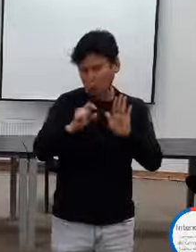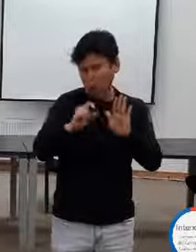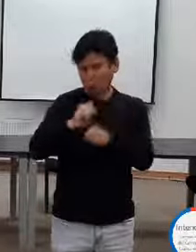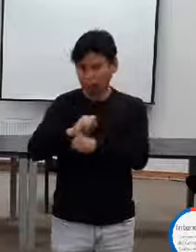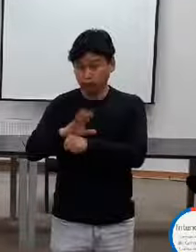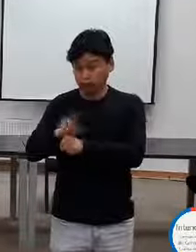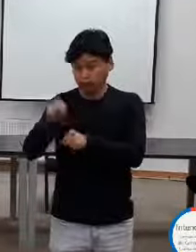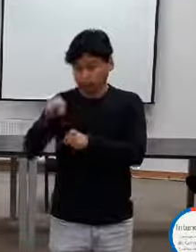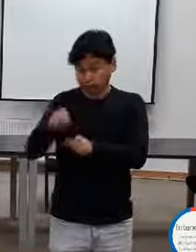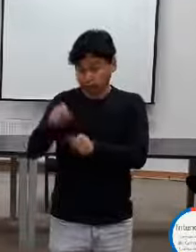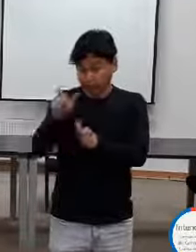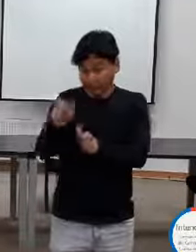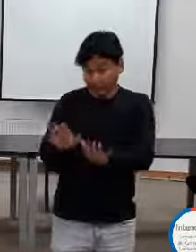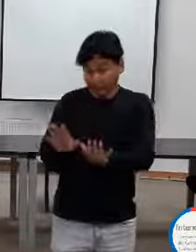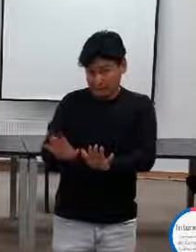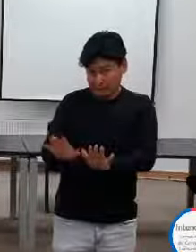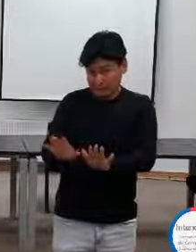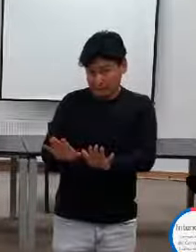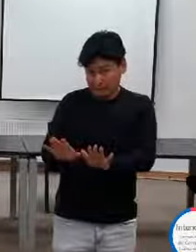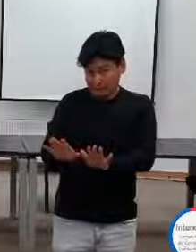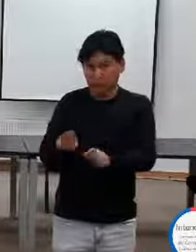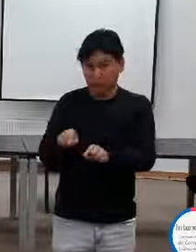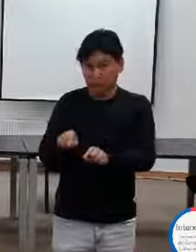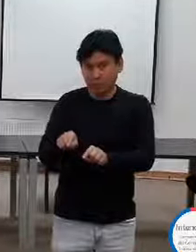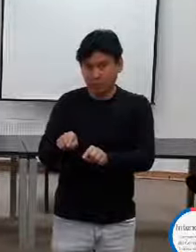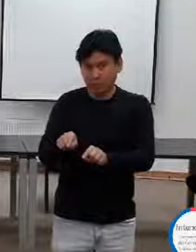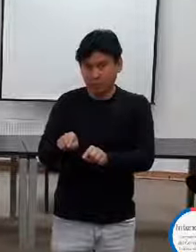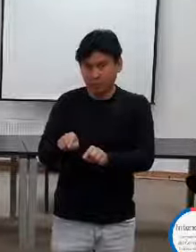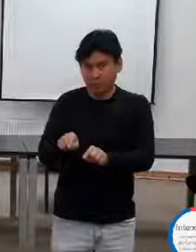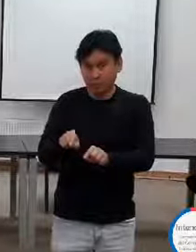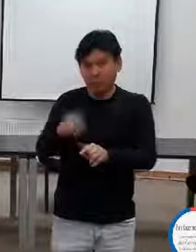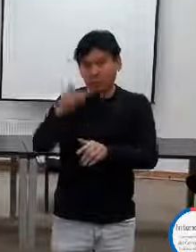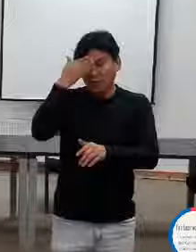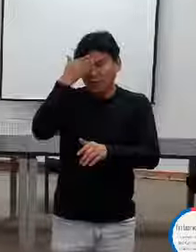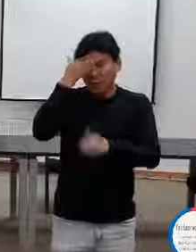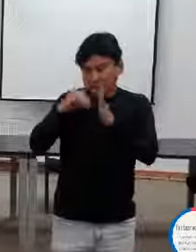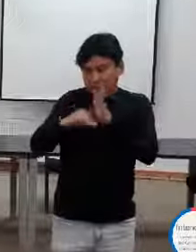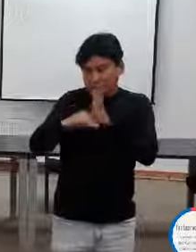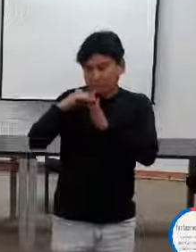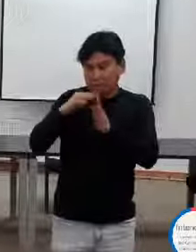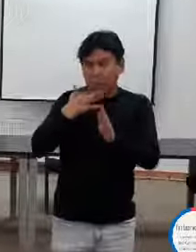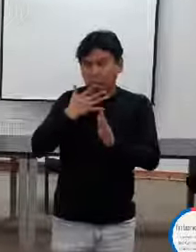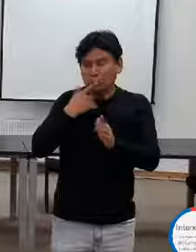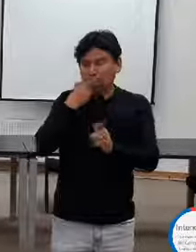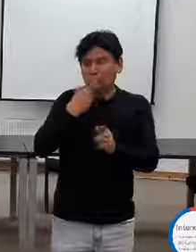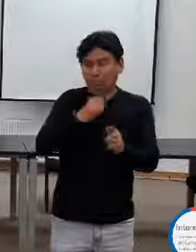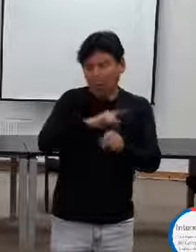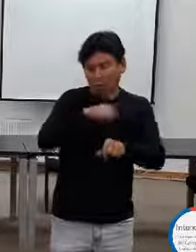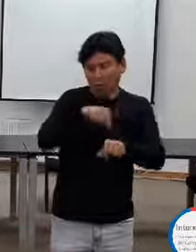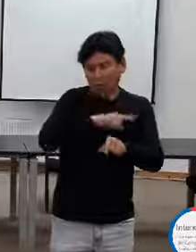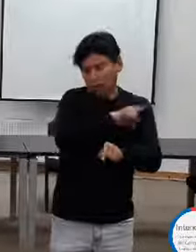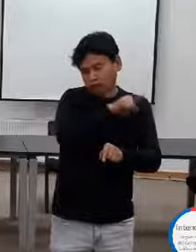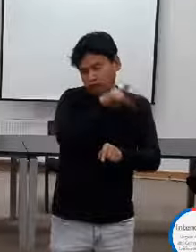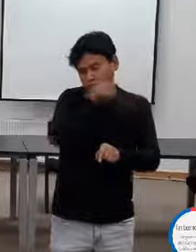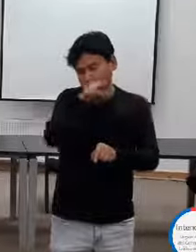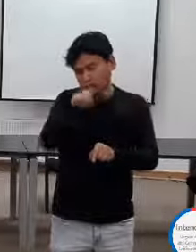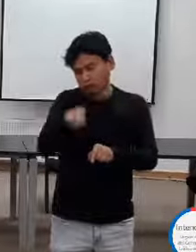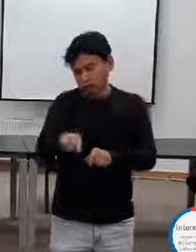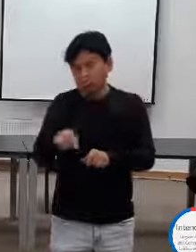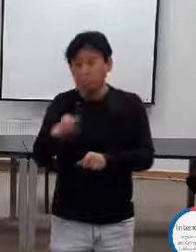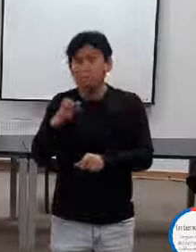-19, lo atienden y toman, a pesar de que estaba febril, por venir de Puerto Montt, le toman la muestra